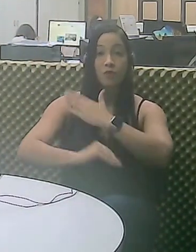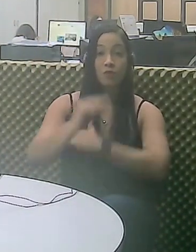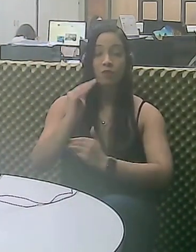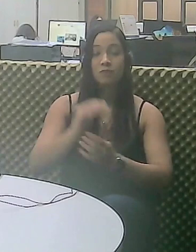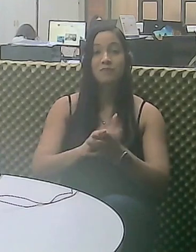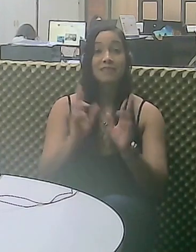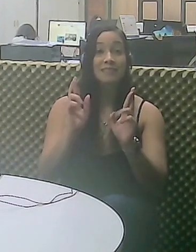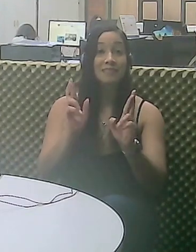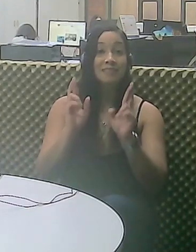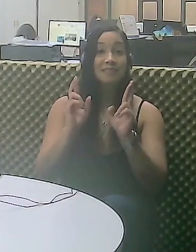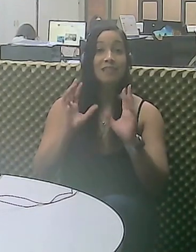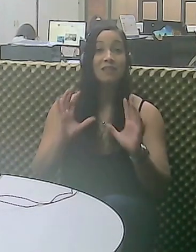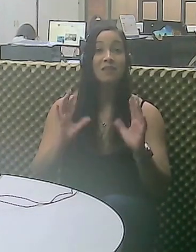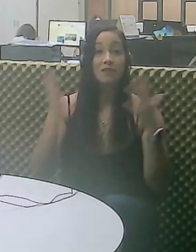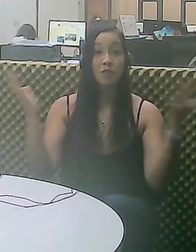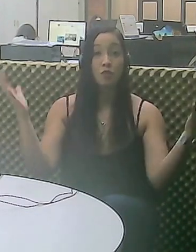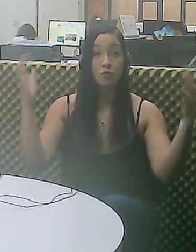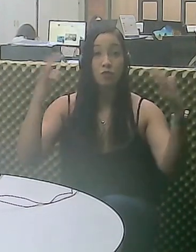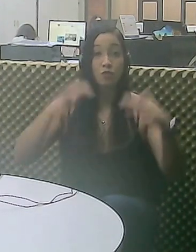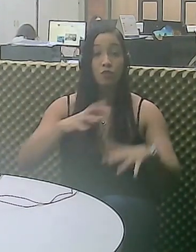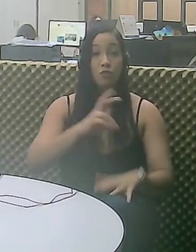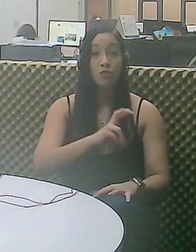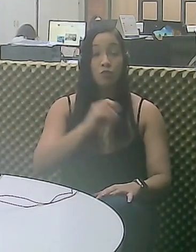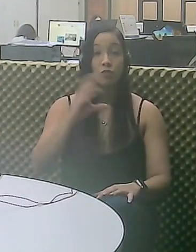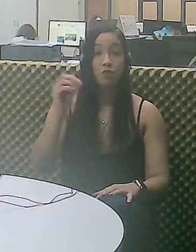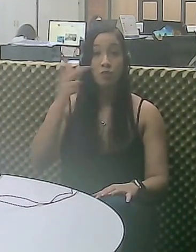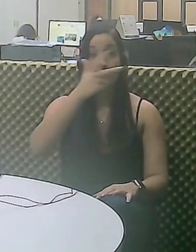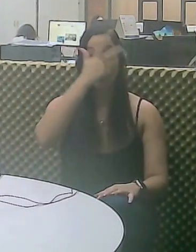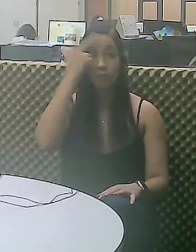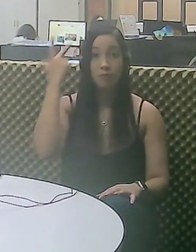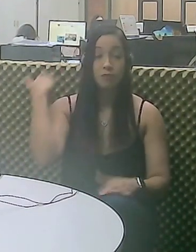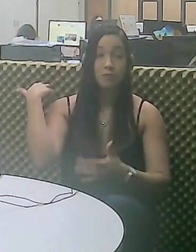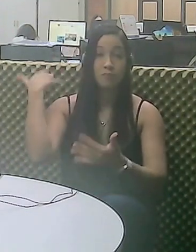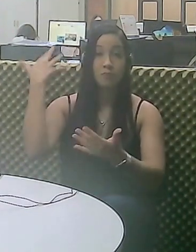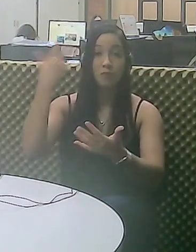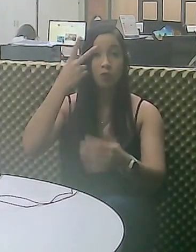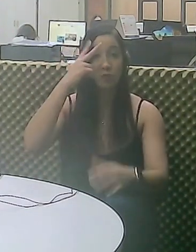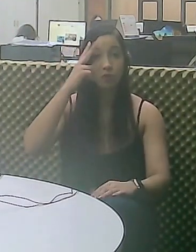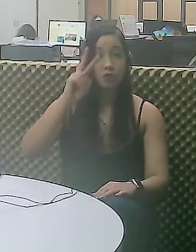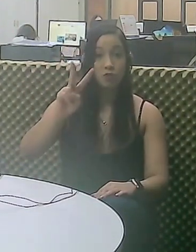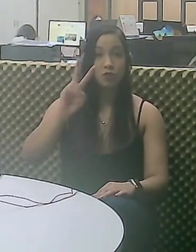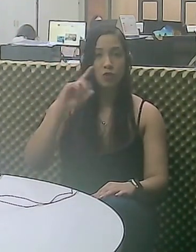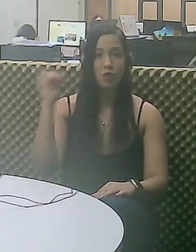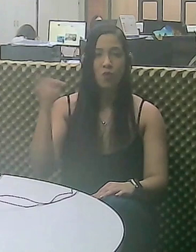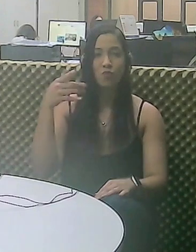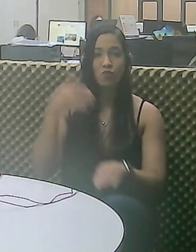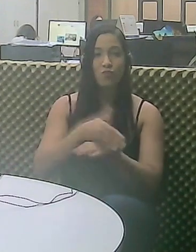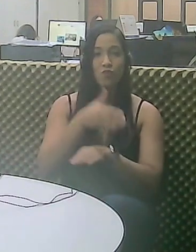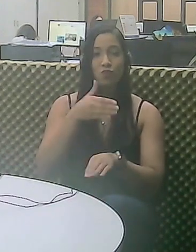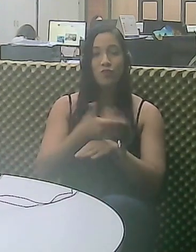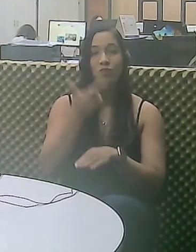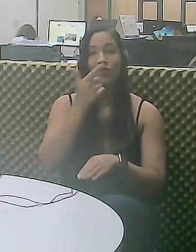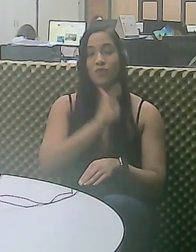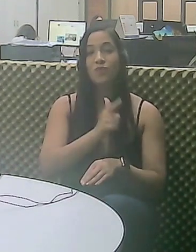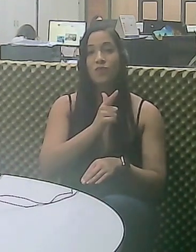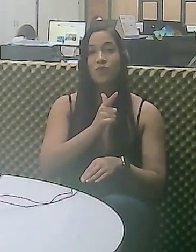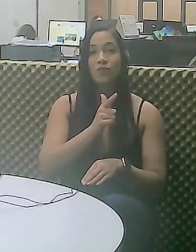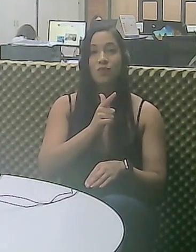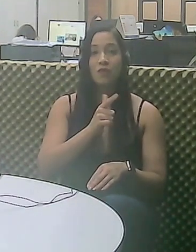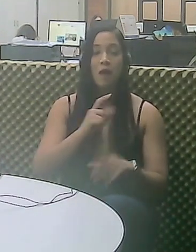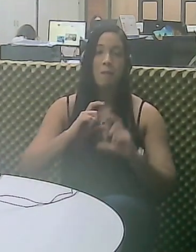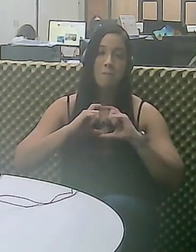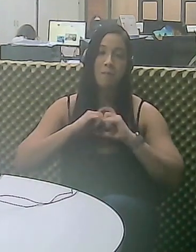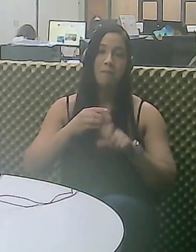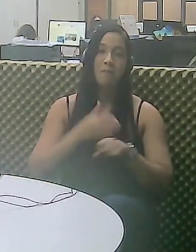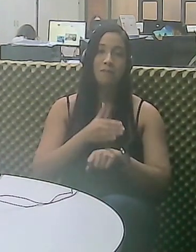A expectativa é que o evento reúna cerca de 500 pessoas ao longo dos dois dias. Todos os participantes receberão entre os dois dias